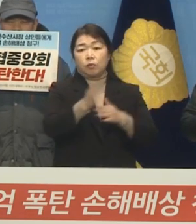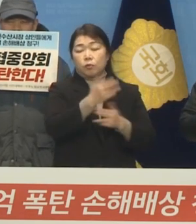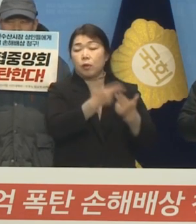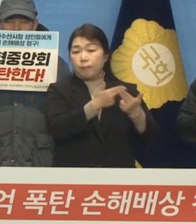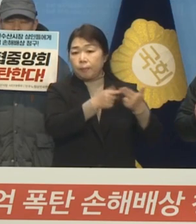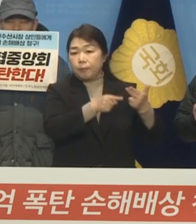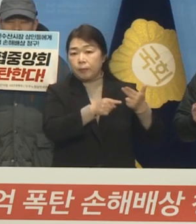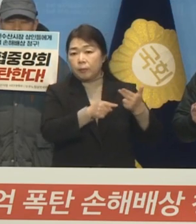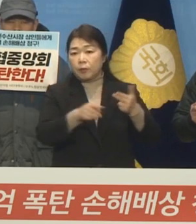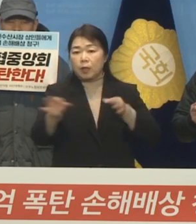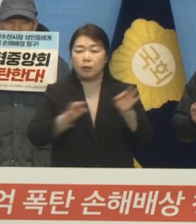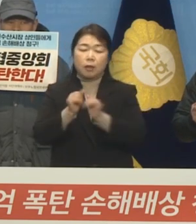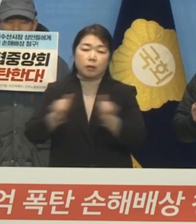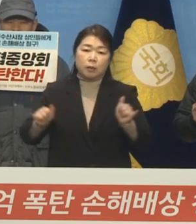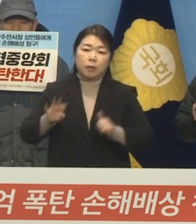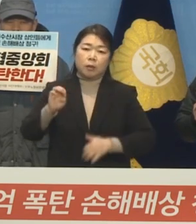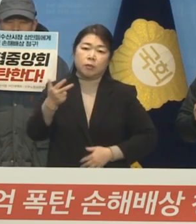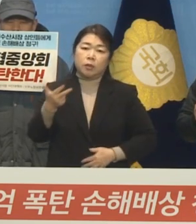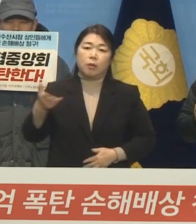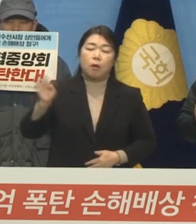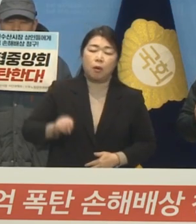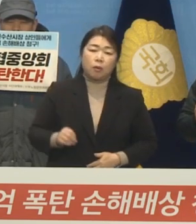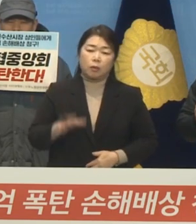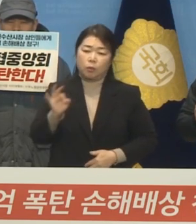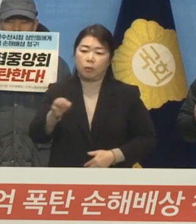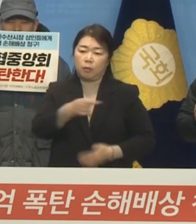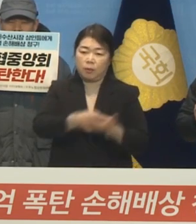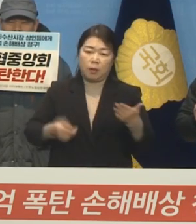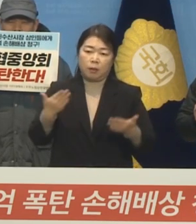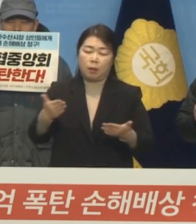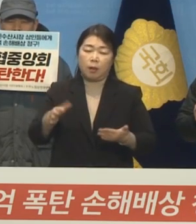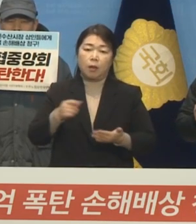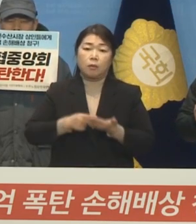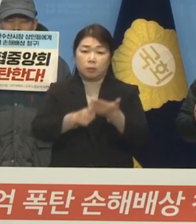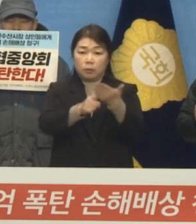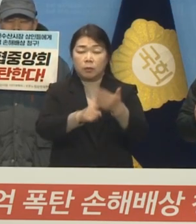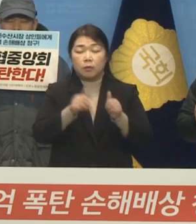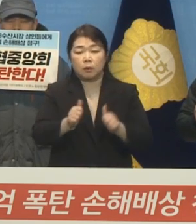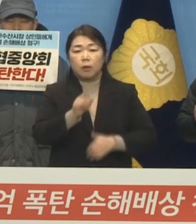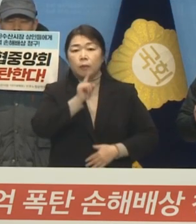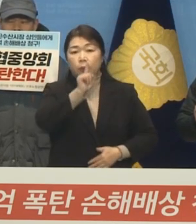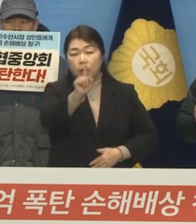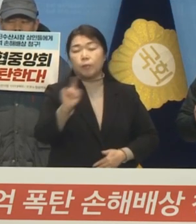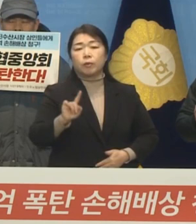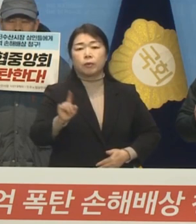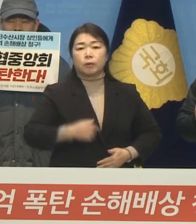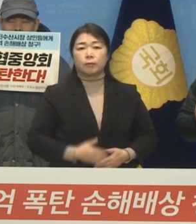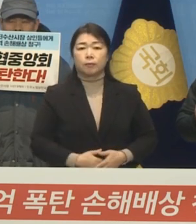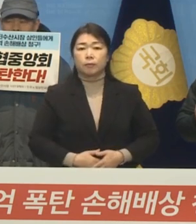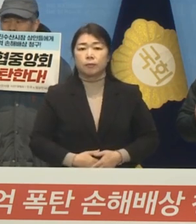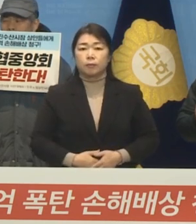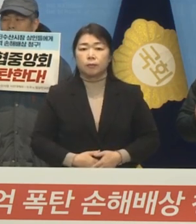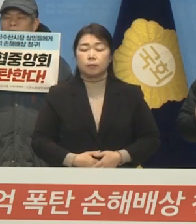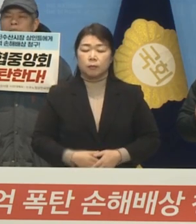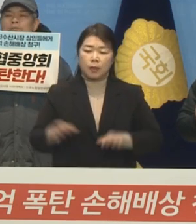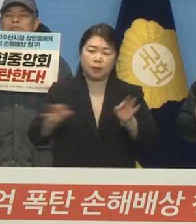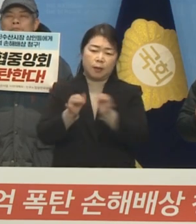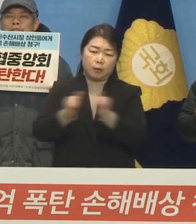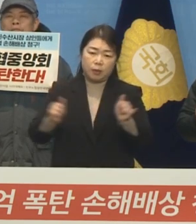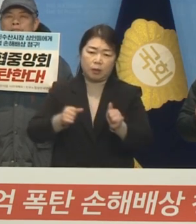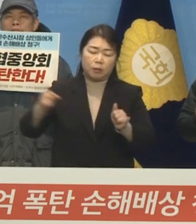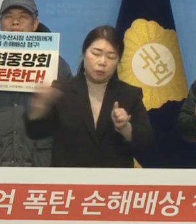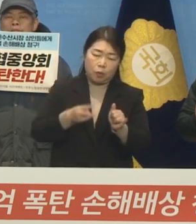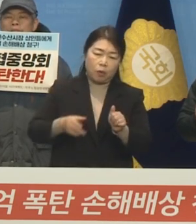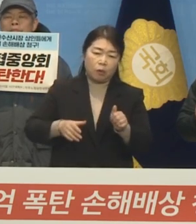상인들에게 47억이라는 돈을 배상하라고 한단 말입니까? 그것은 바로 상인들을